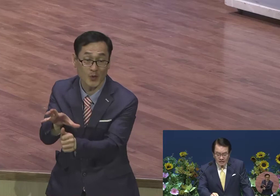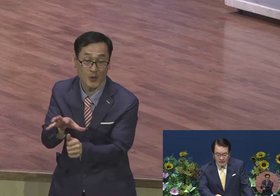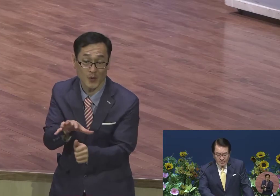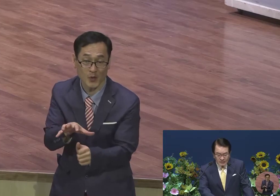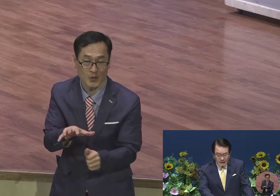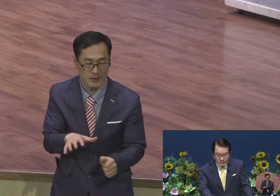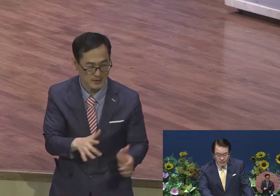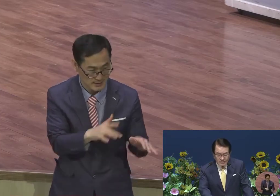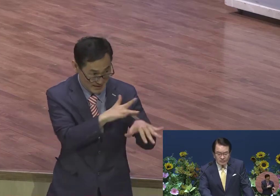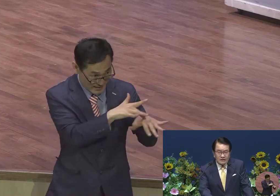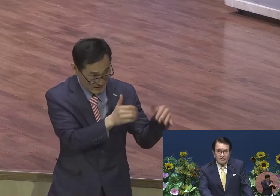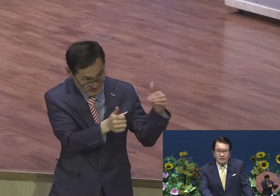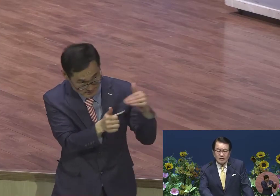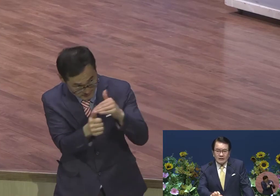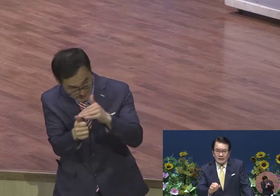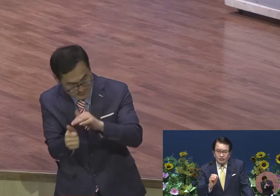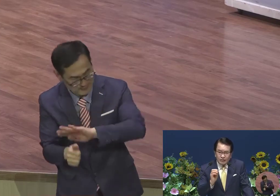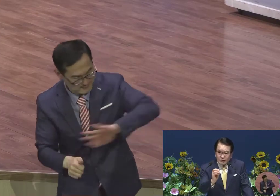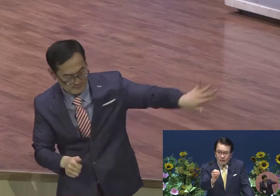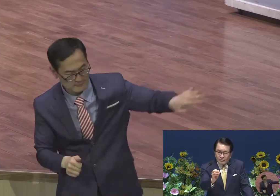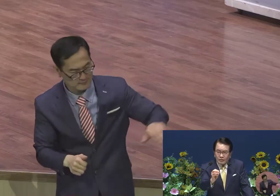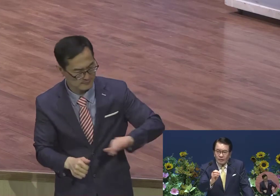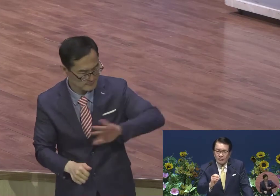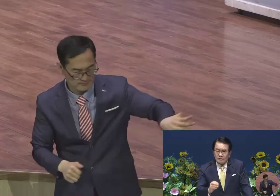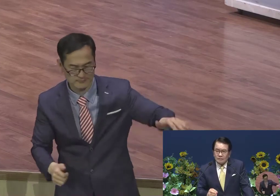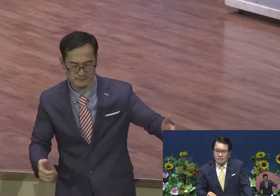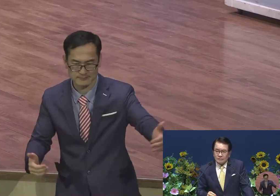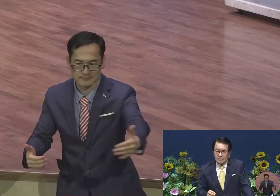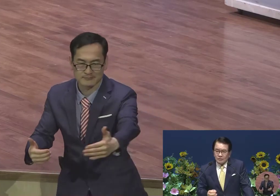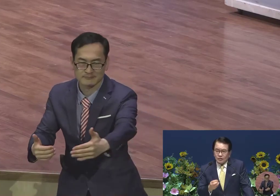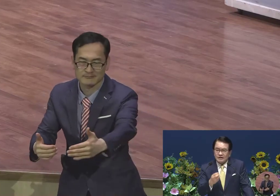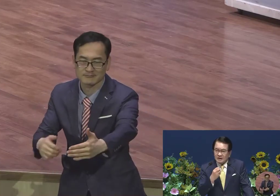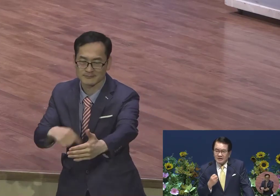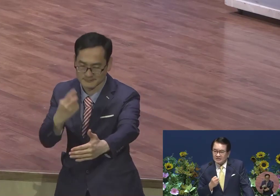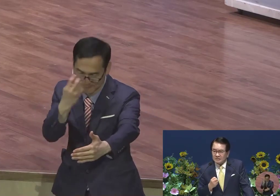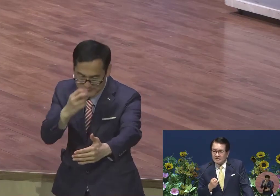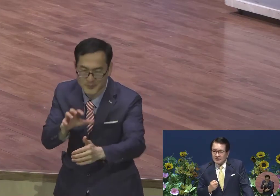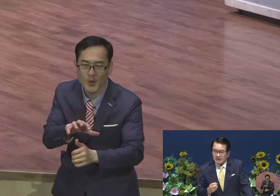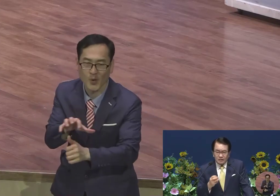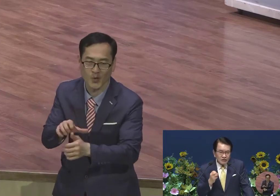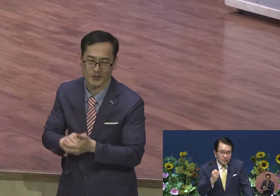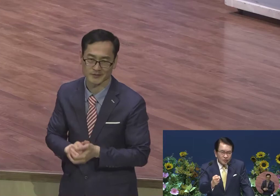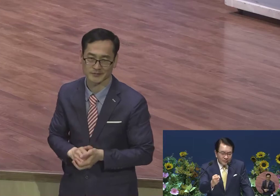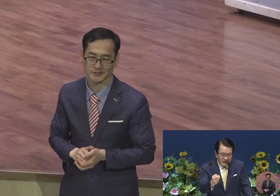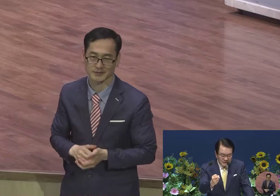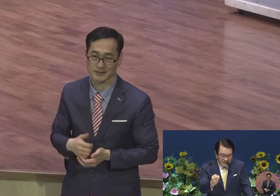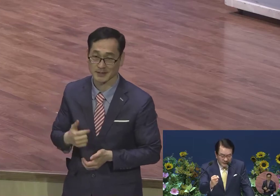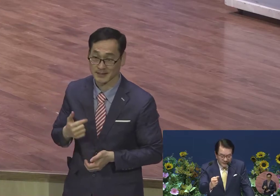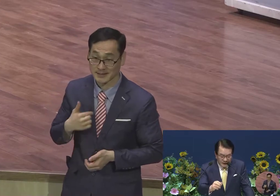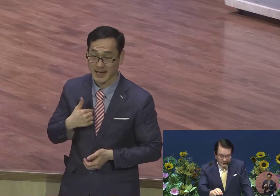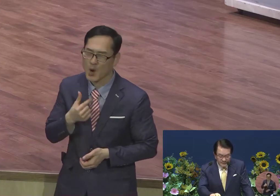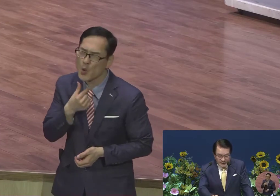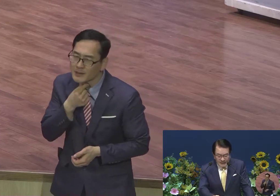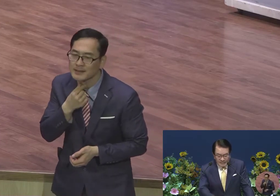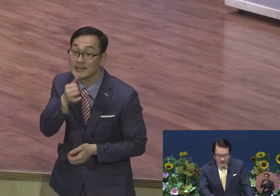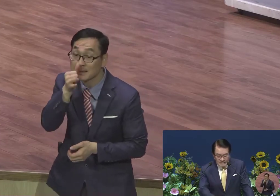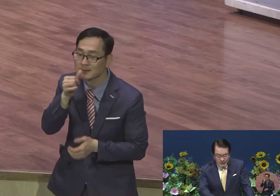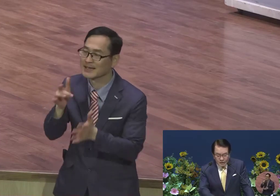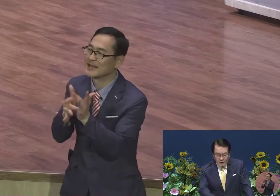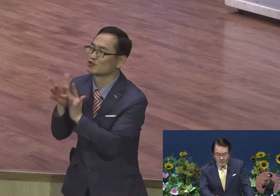공격하는 허감을 다 무리치고 이제부터 예수의 이름으로 이 권세에 임해 있어요 예수 이름으로 말하시기 바랍니다